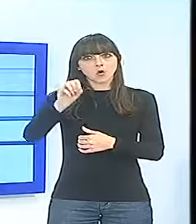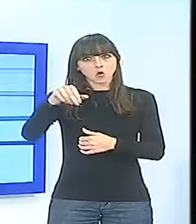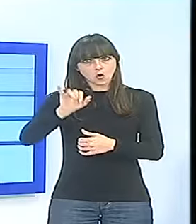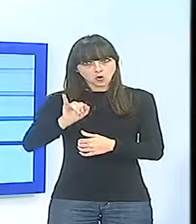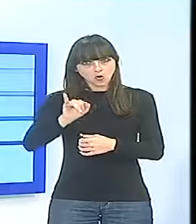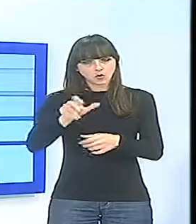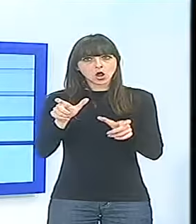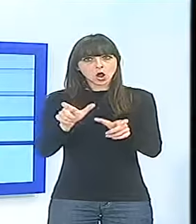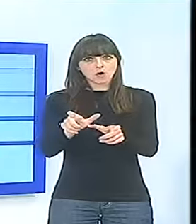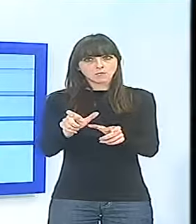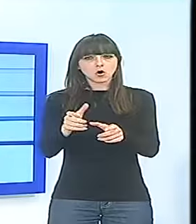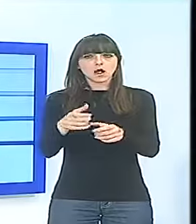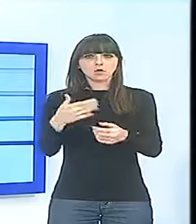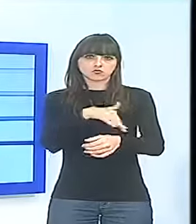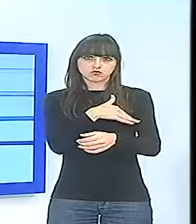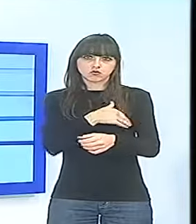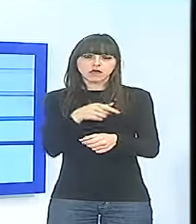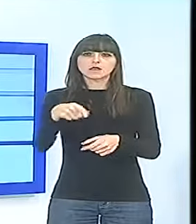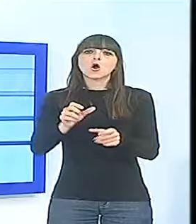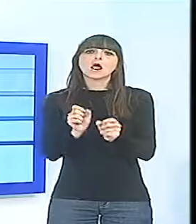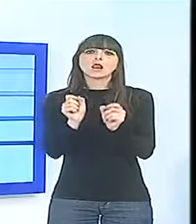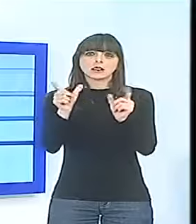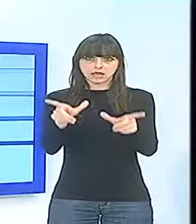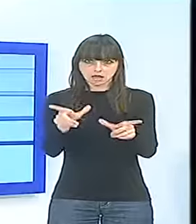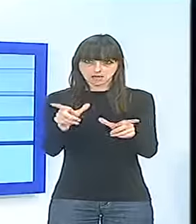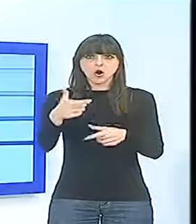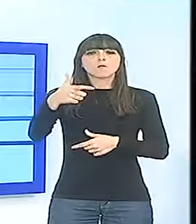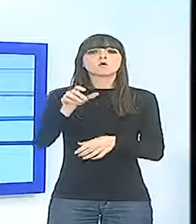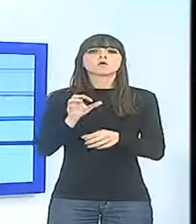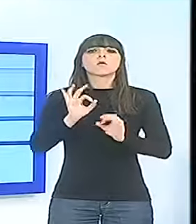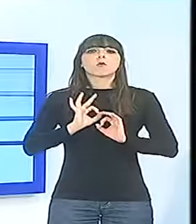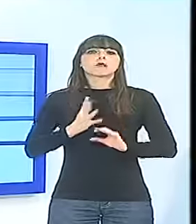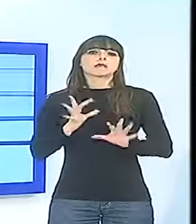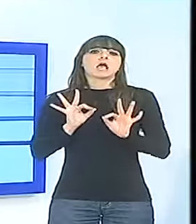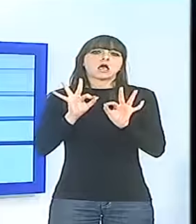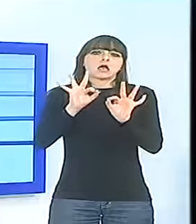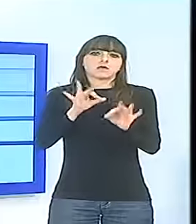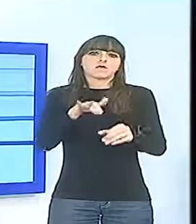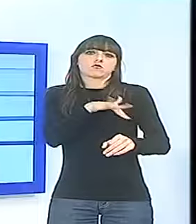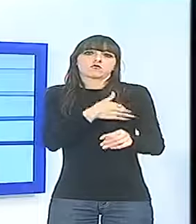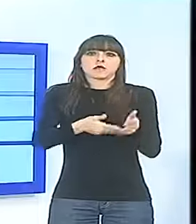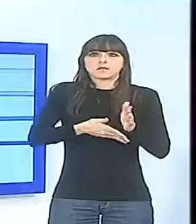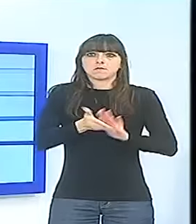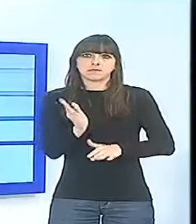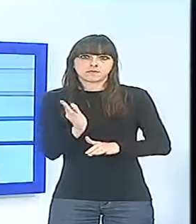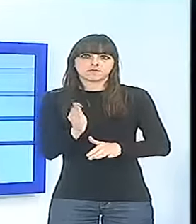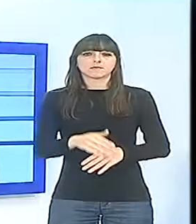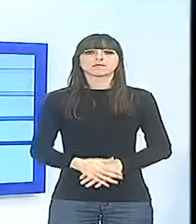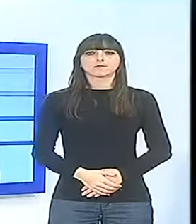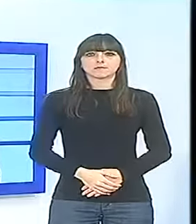erano barricati di notte all'interno dell'istituto, hanno desistito la mattina seguente all'arrivo delle forze